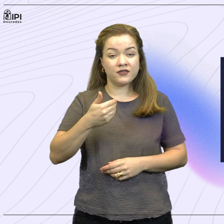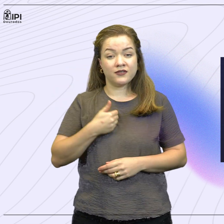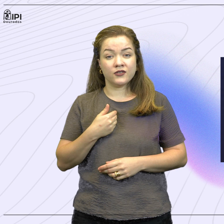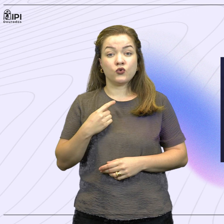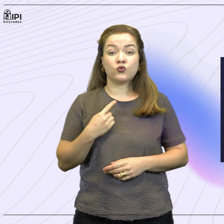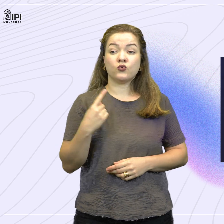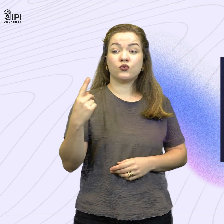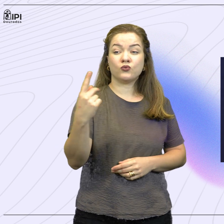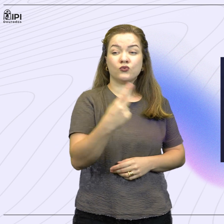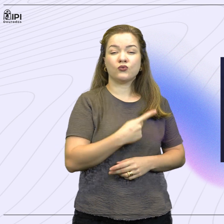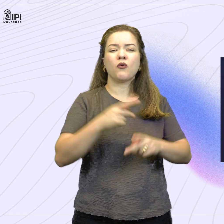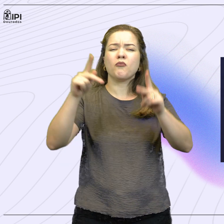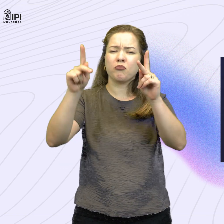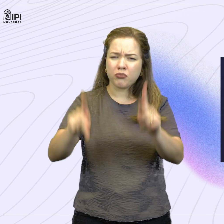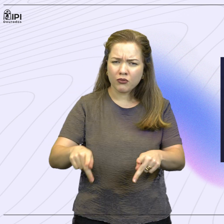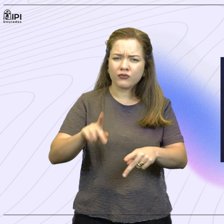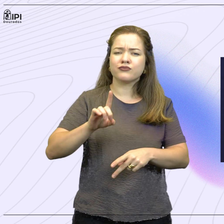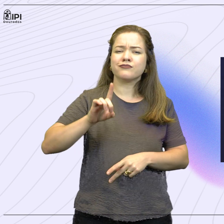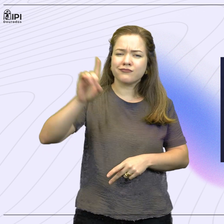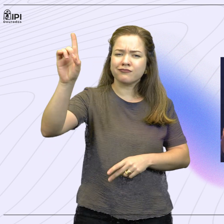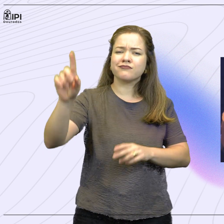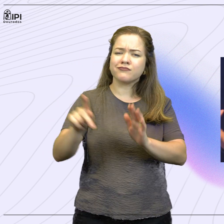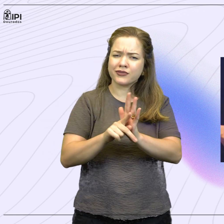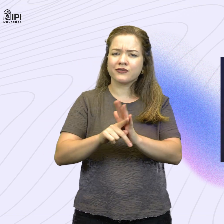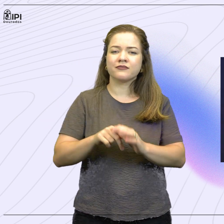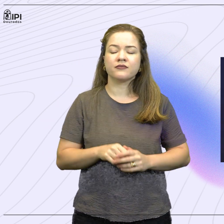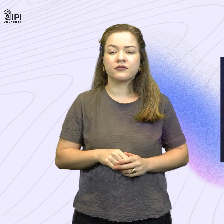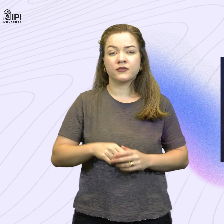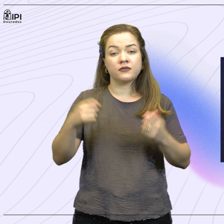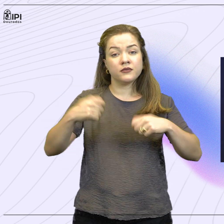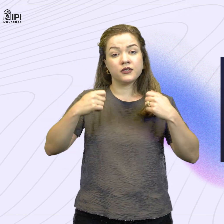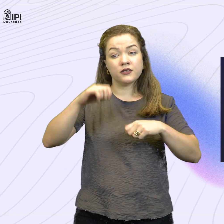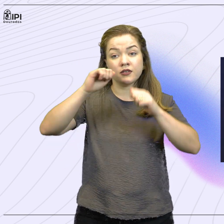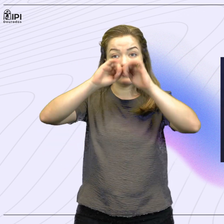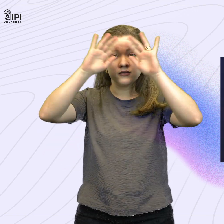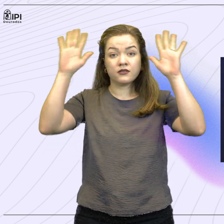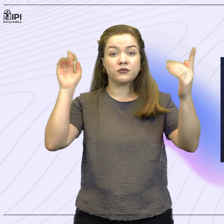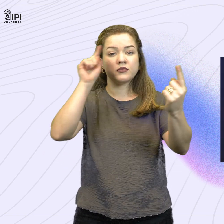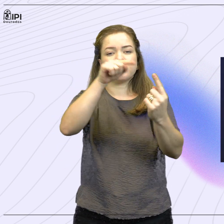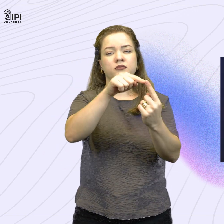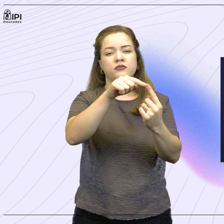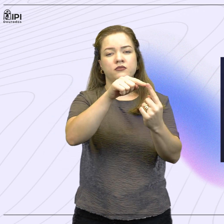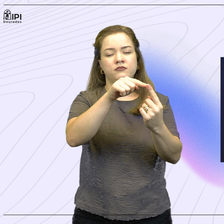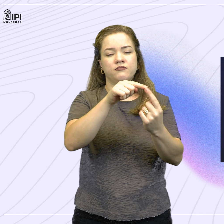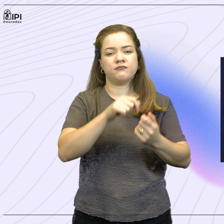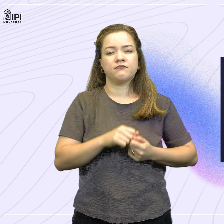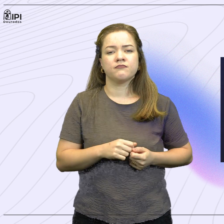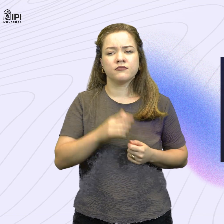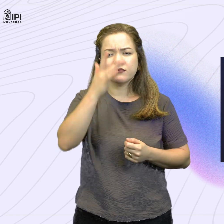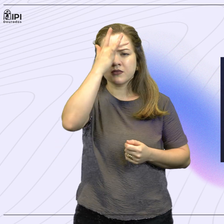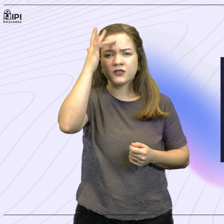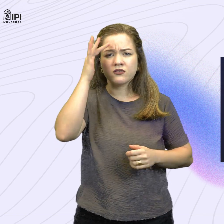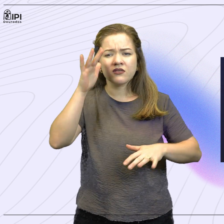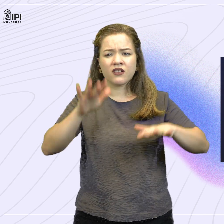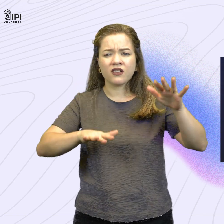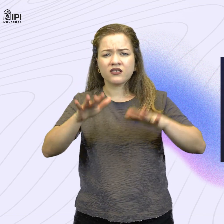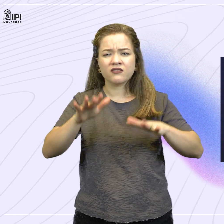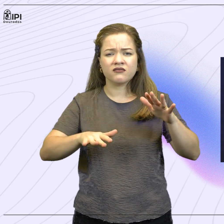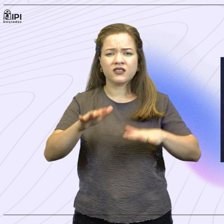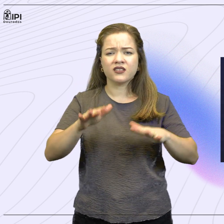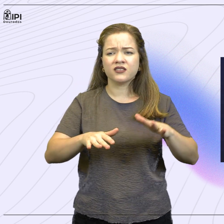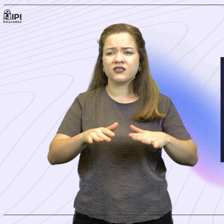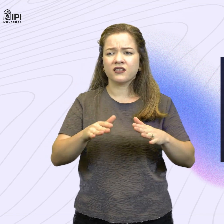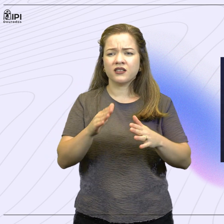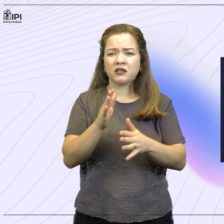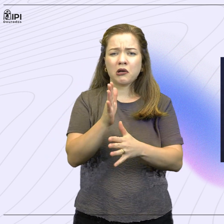Deus. É necessário entendermos quais são os nossos propósitos. As pessoas andam de um lado para o outro, estão perdidas